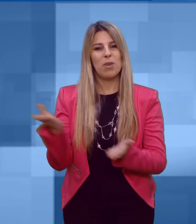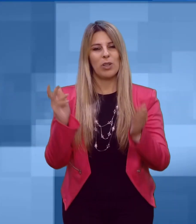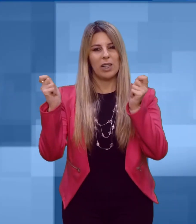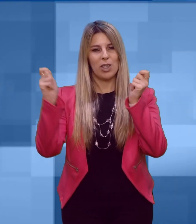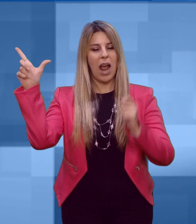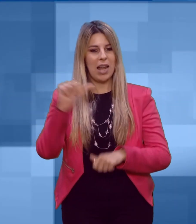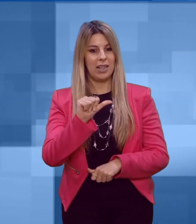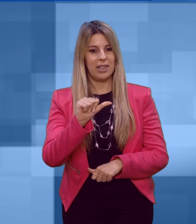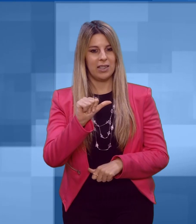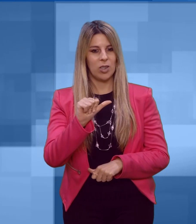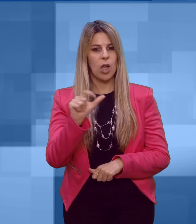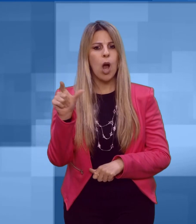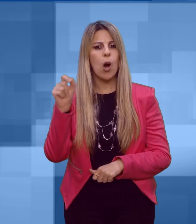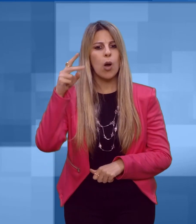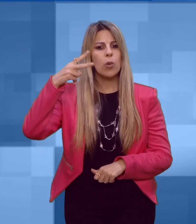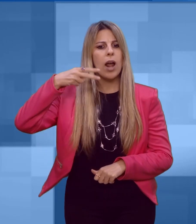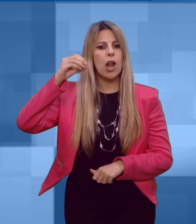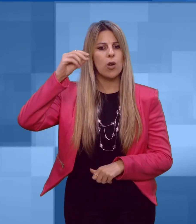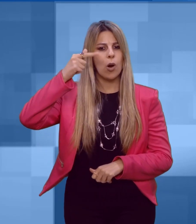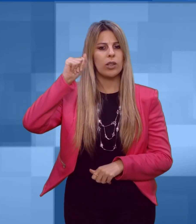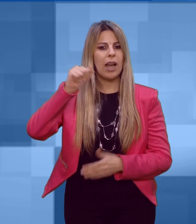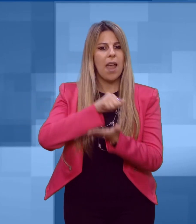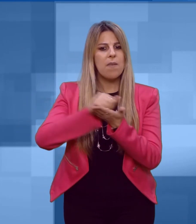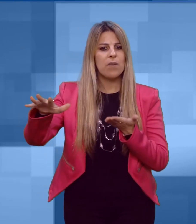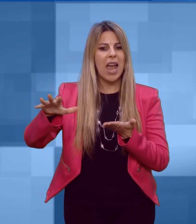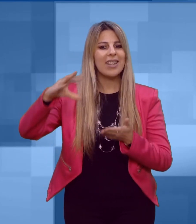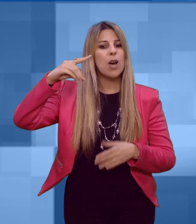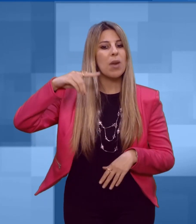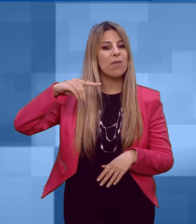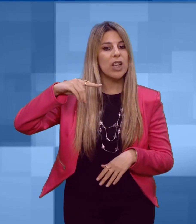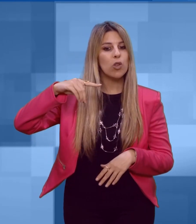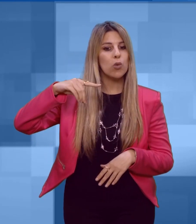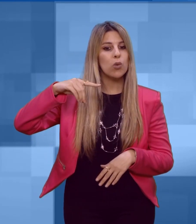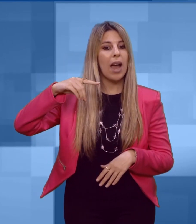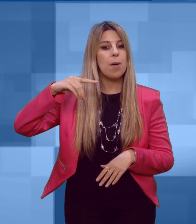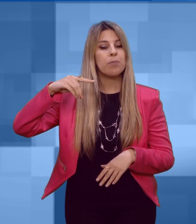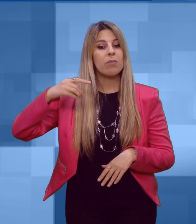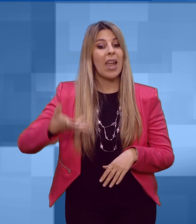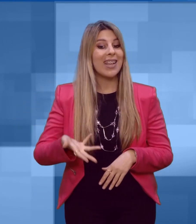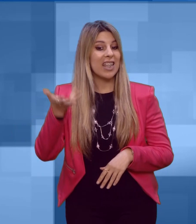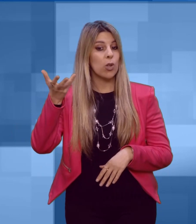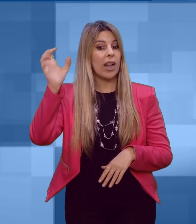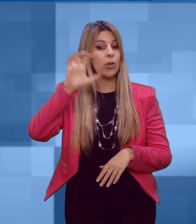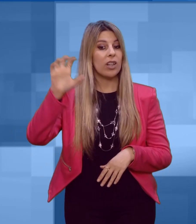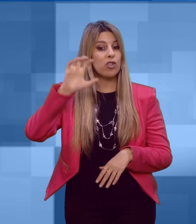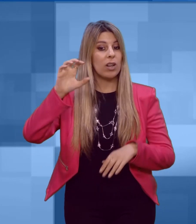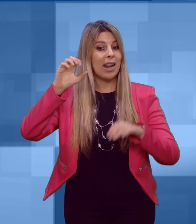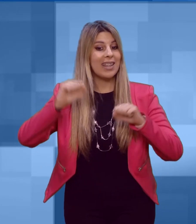Benvenuti al telegiornale in lingua dei segni. Con una nota inviata alla Prefettura, all'Assessorato regionale